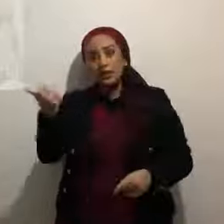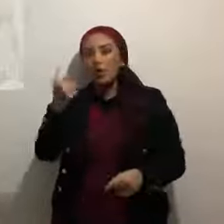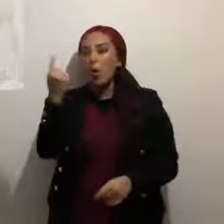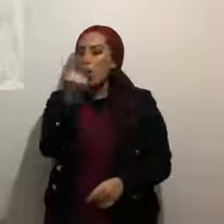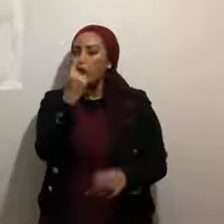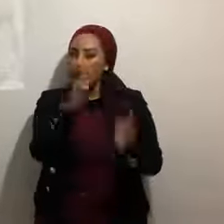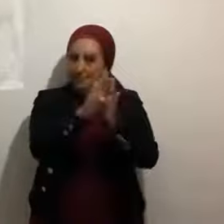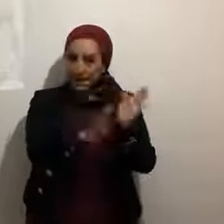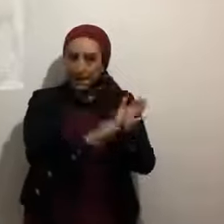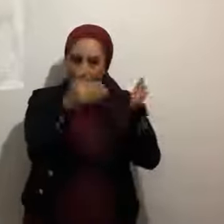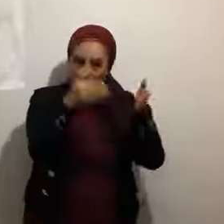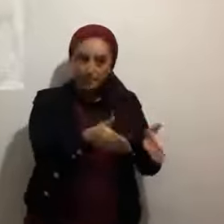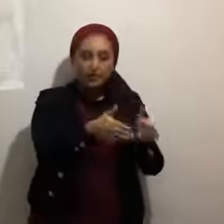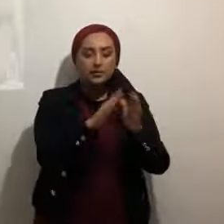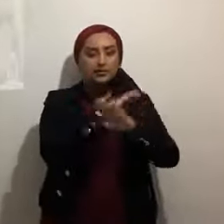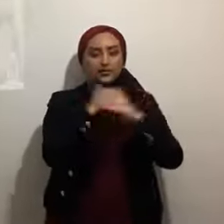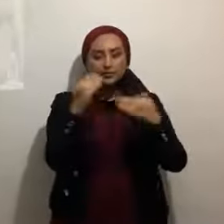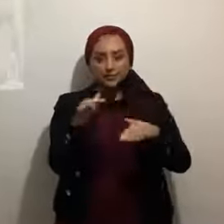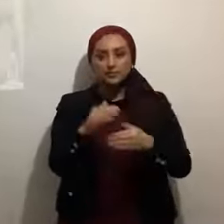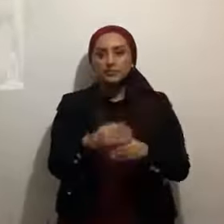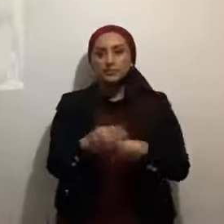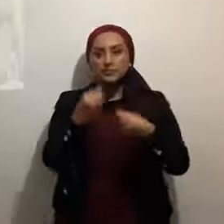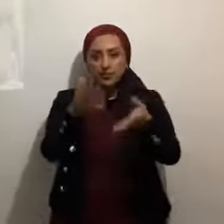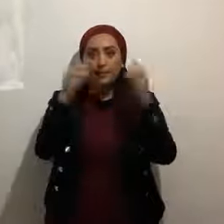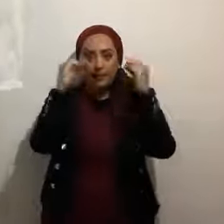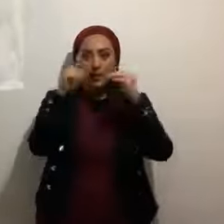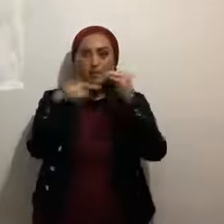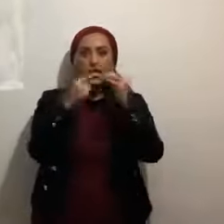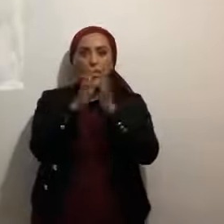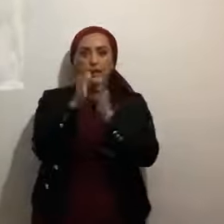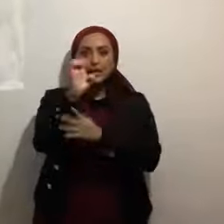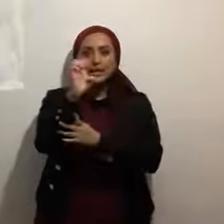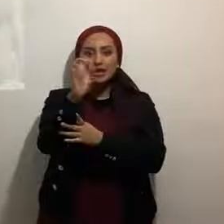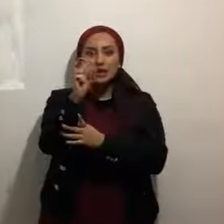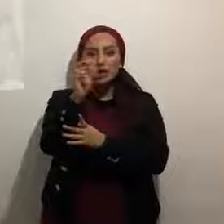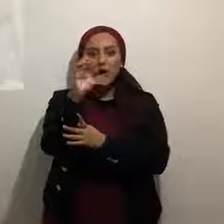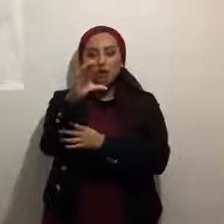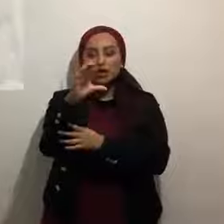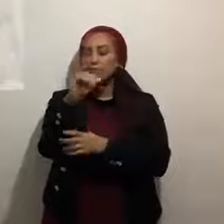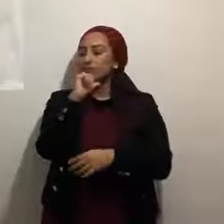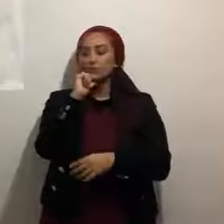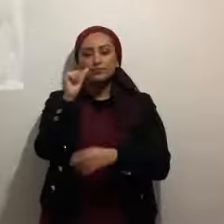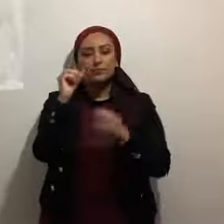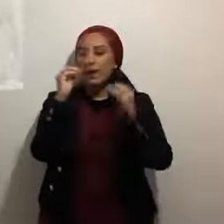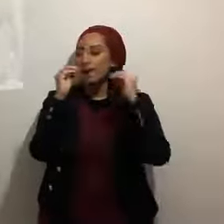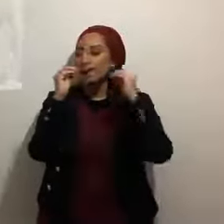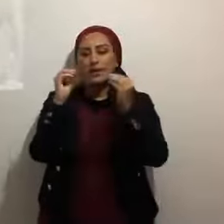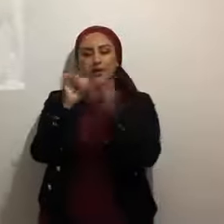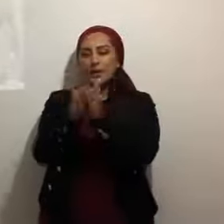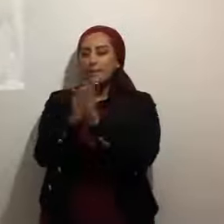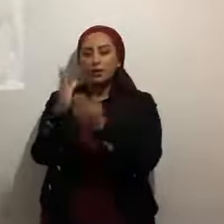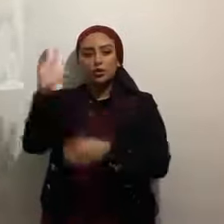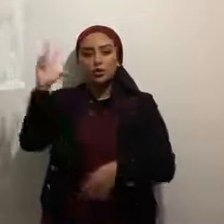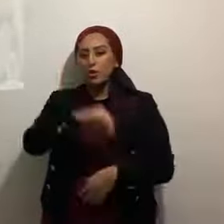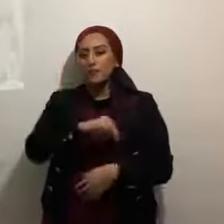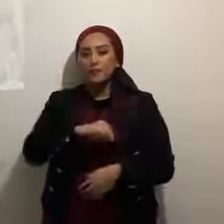HaKodesh. Por eso ministrábamos sobre el libro de Enoch. No voy a ministrar ese libro. No. No, no, no,